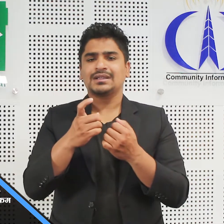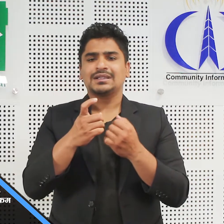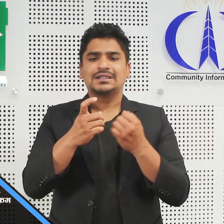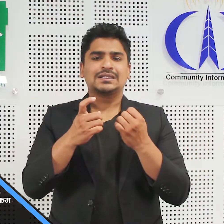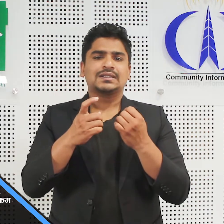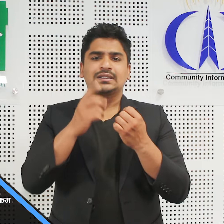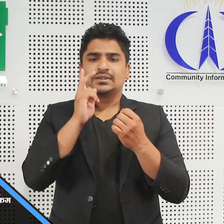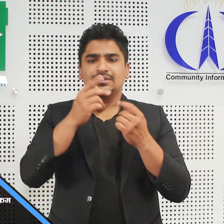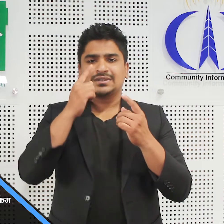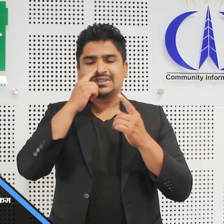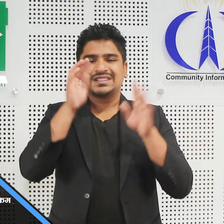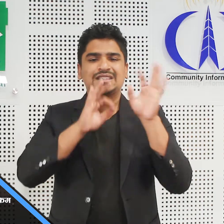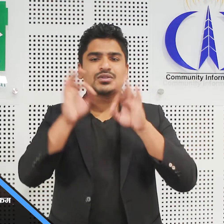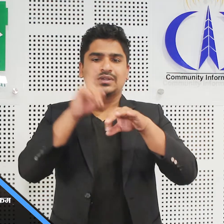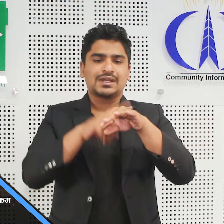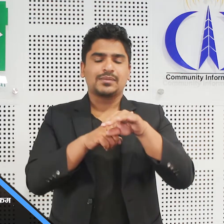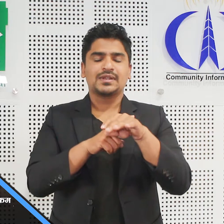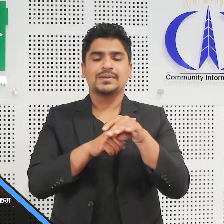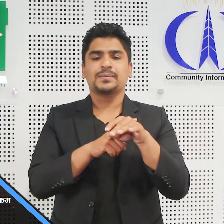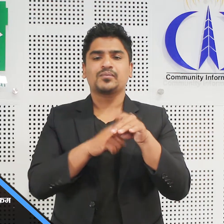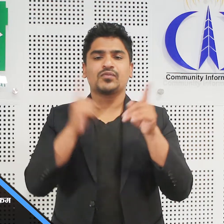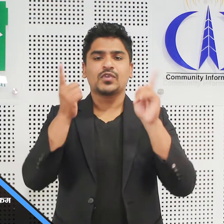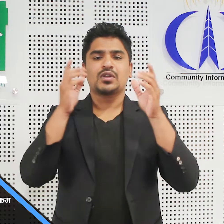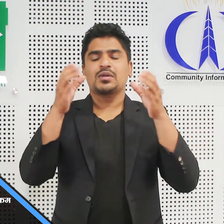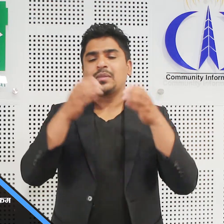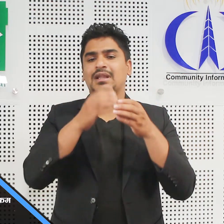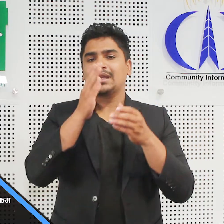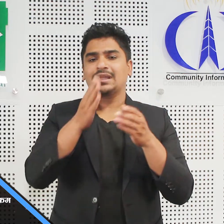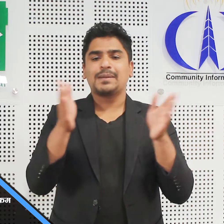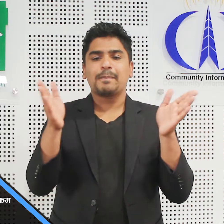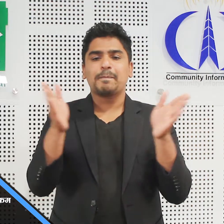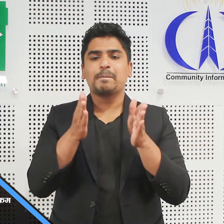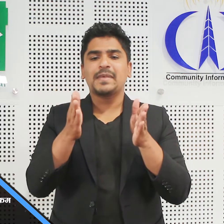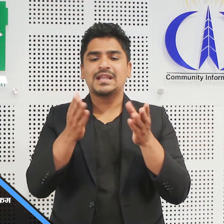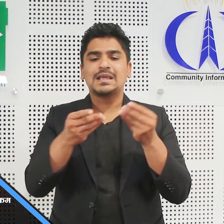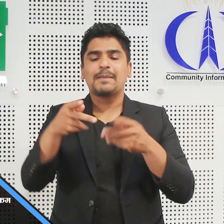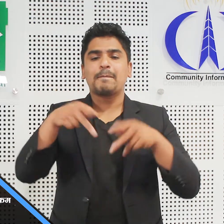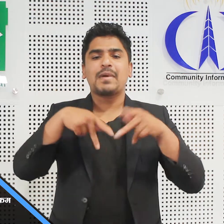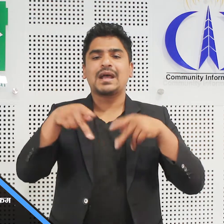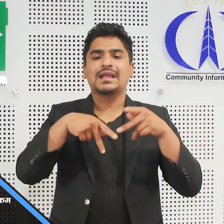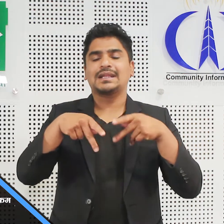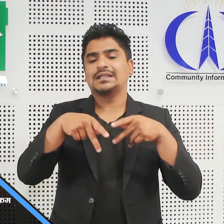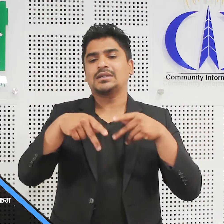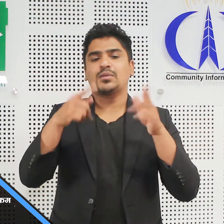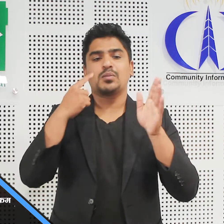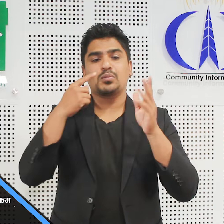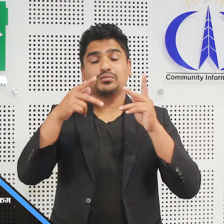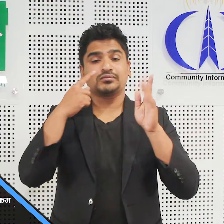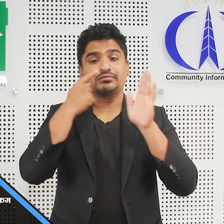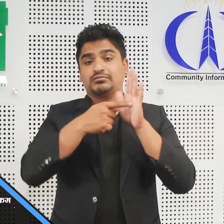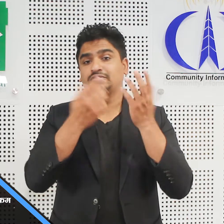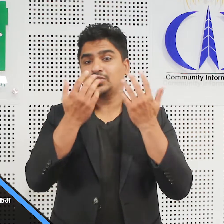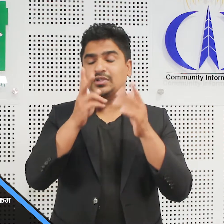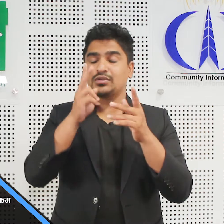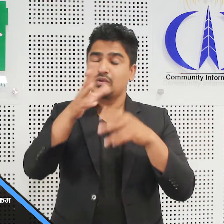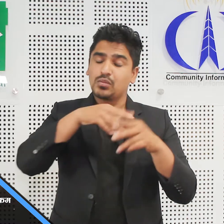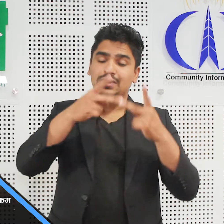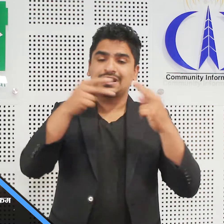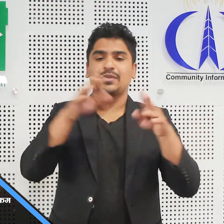मुढाहरू उत्पादन गरिरहनु भयो, र त्यसलाई बिक्री वितरण गर्नको लागि अस्ति तिजको बेलामा हामीले एउटा मिनी नगरपालिकाले मिनी